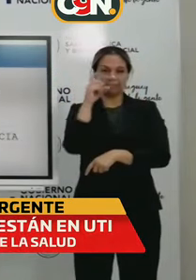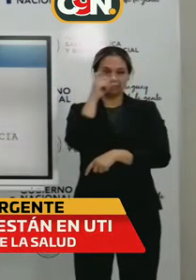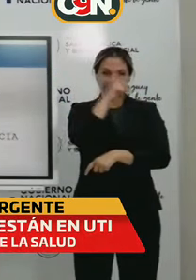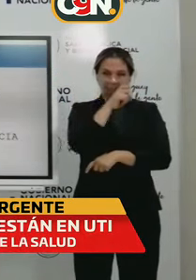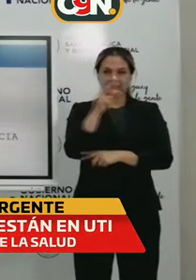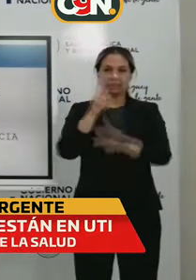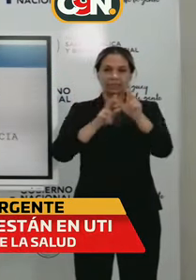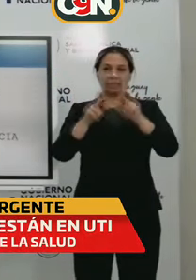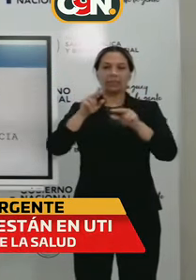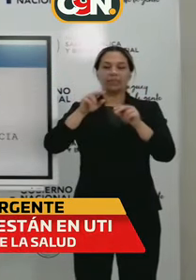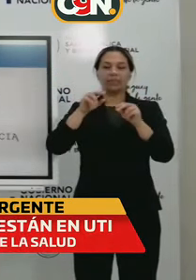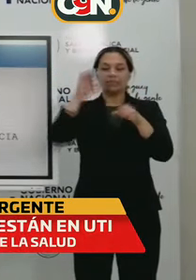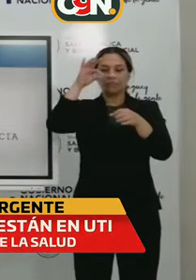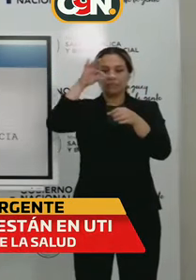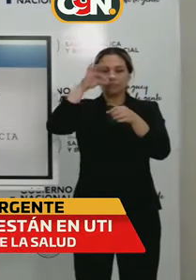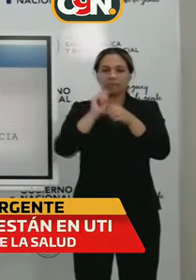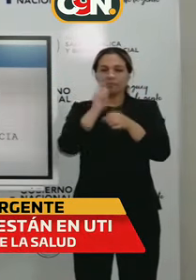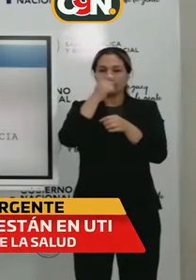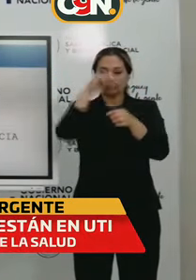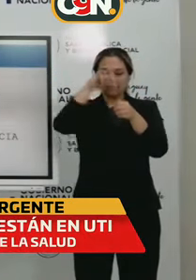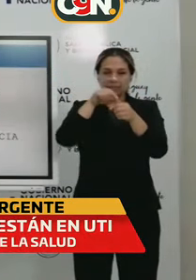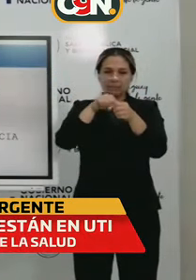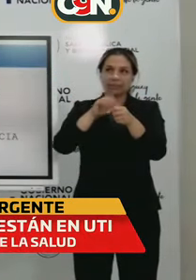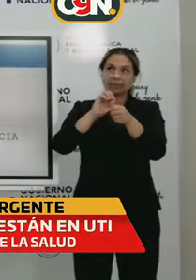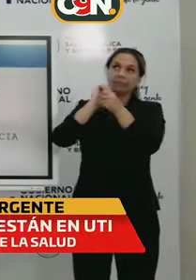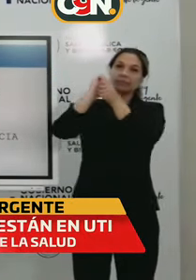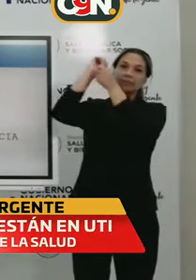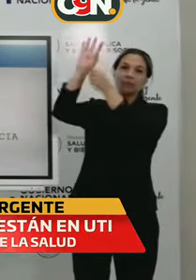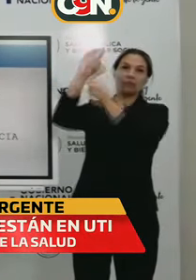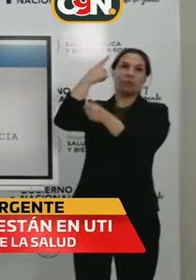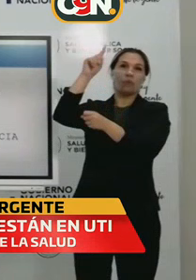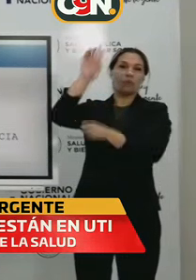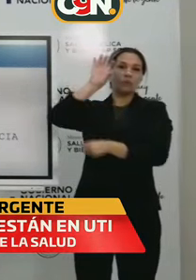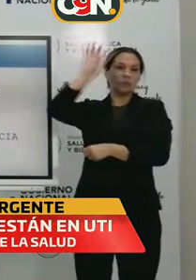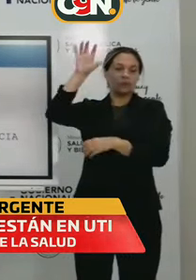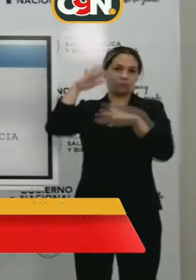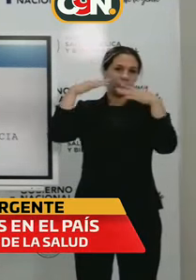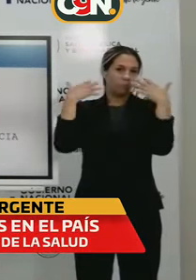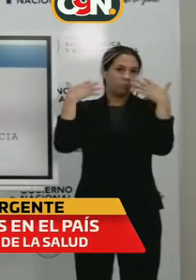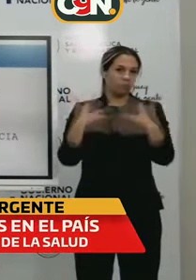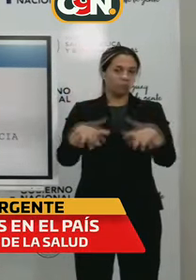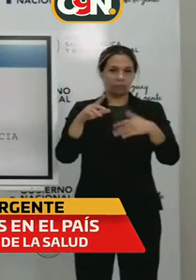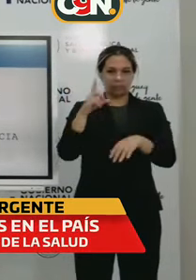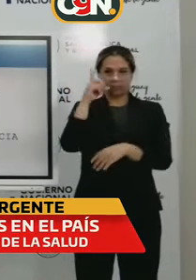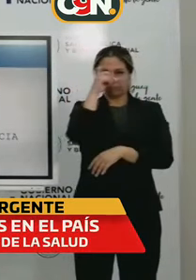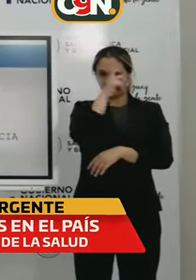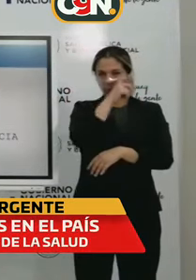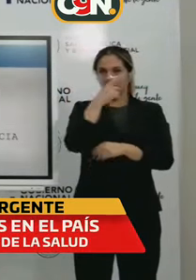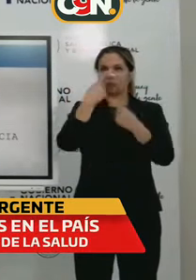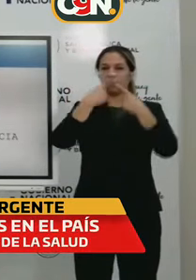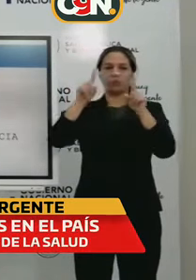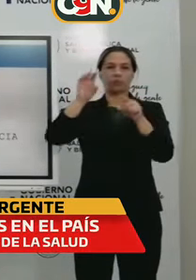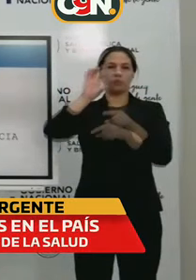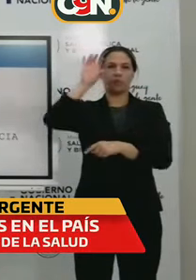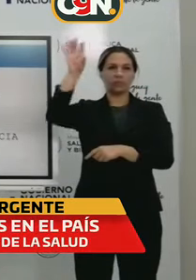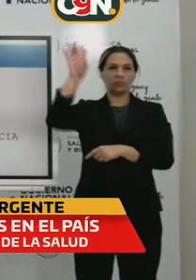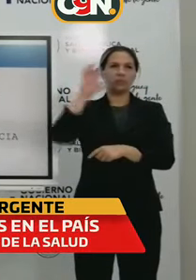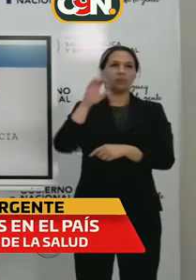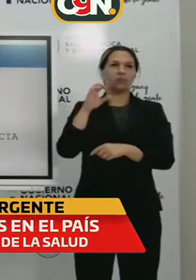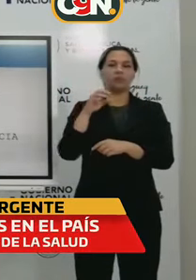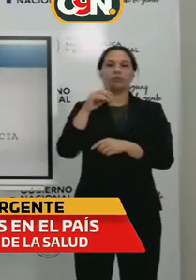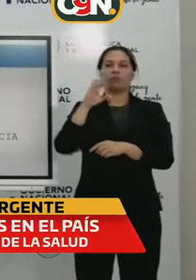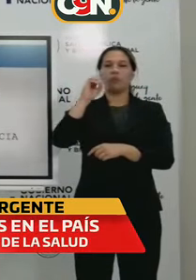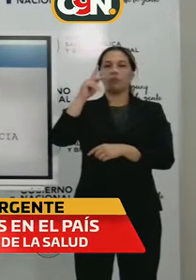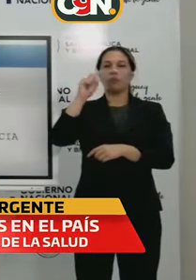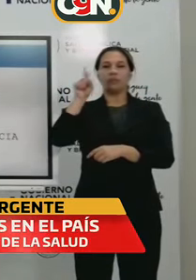ella, enviar el material genético para el análisis. Se va a realizar en Fiocruz por gestiones de la